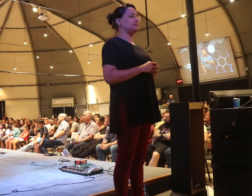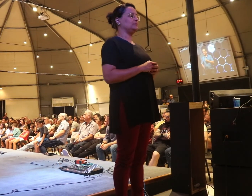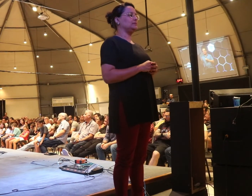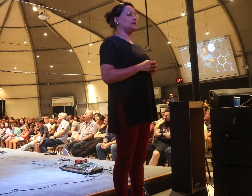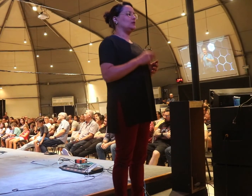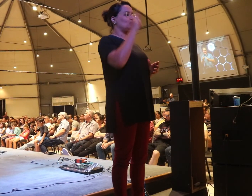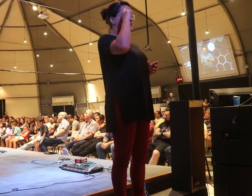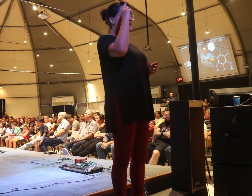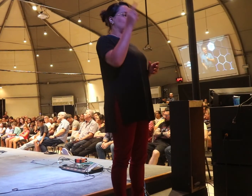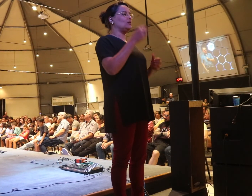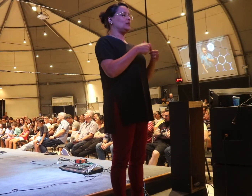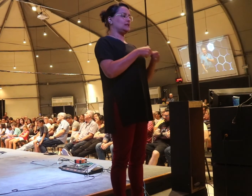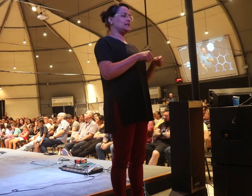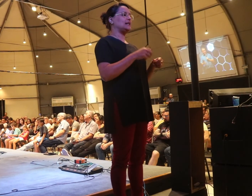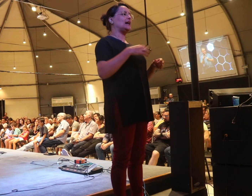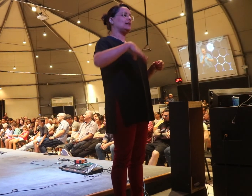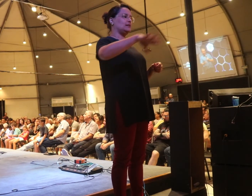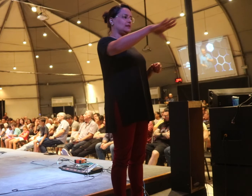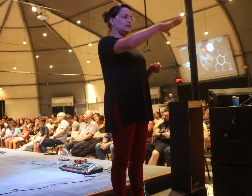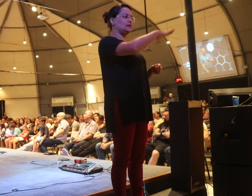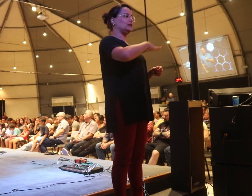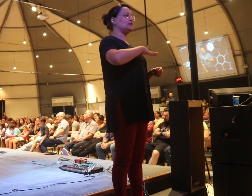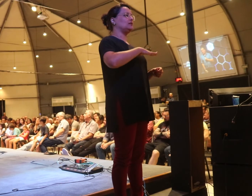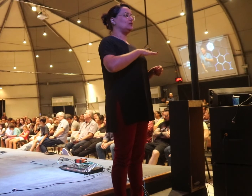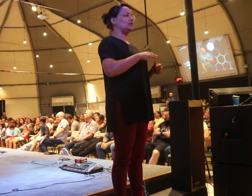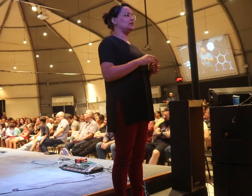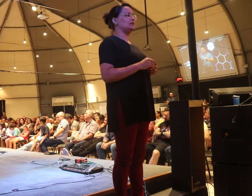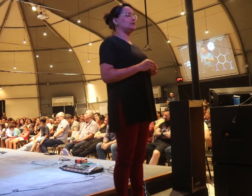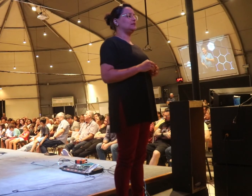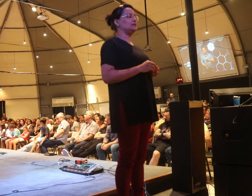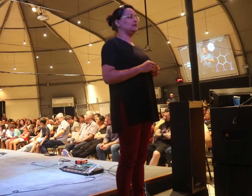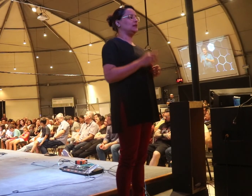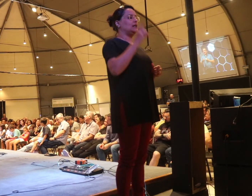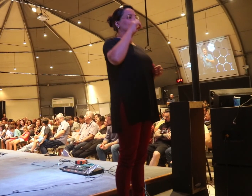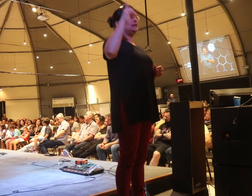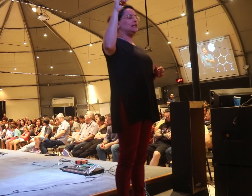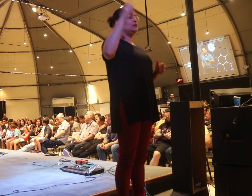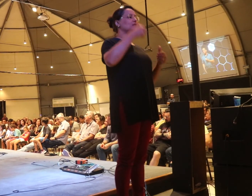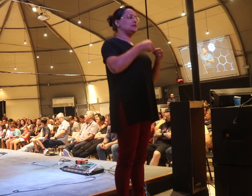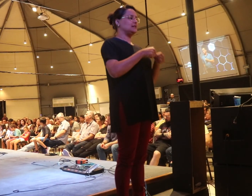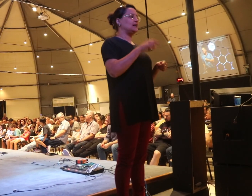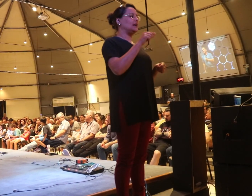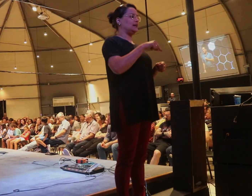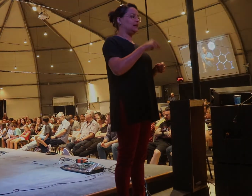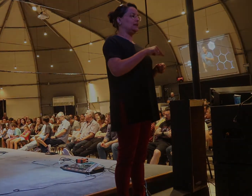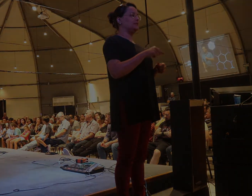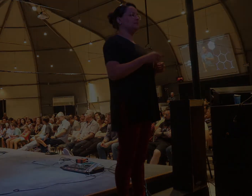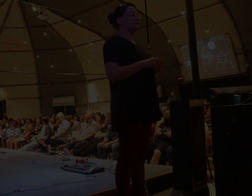está operando, está vivendo entre nós. Deus está aqui.